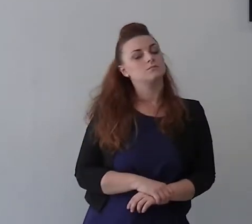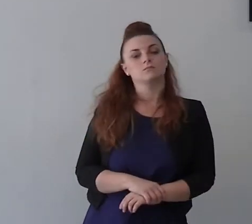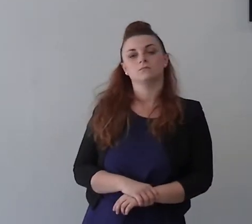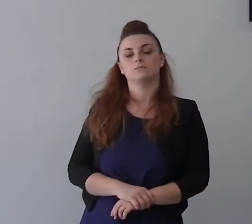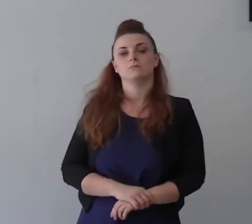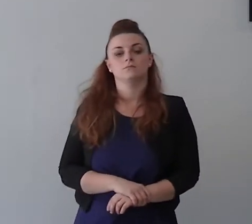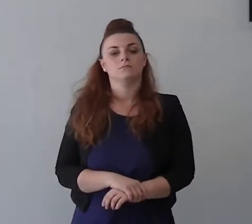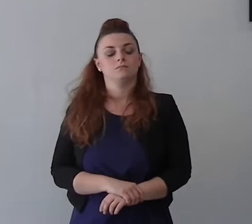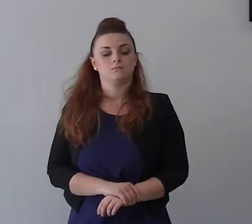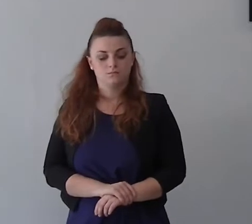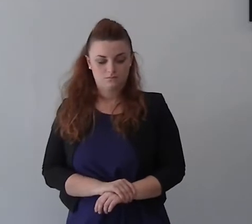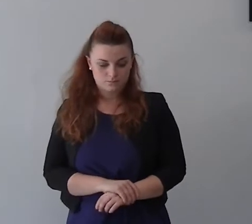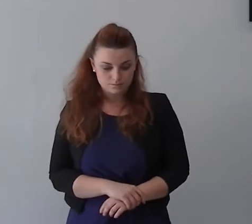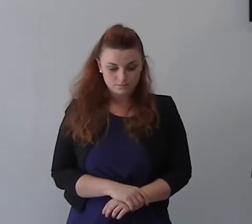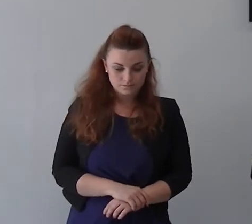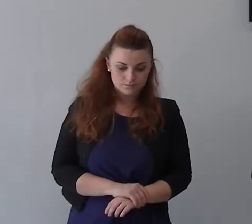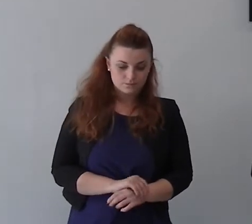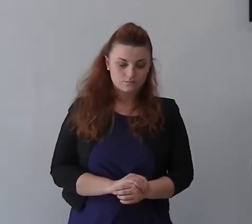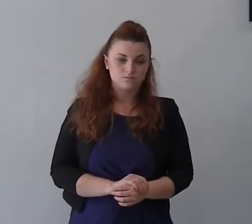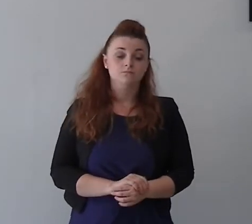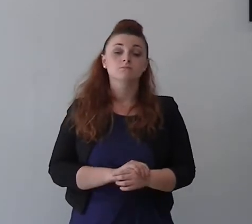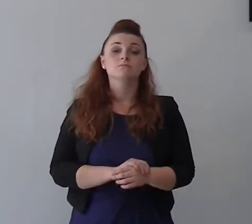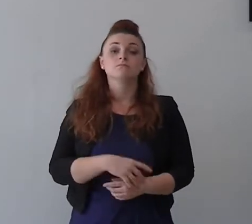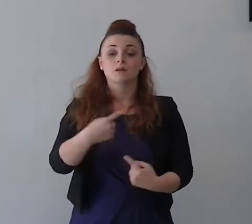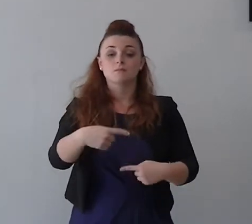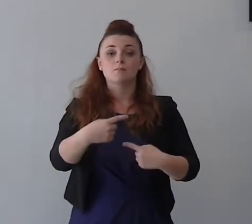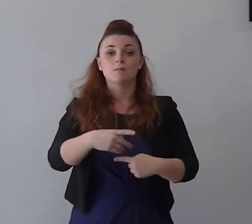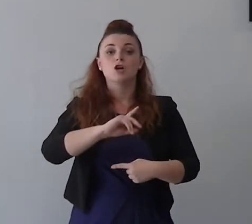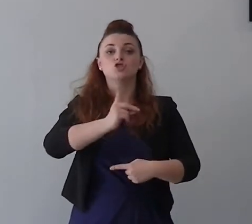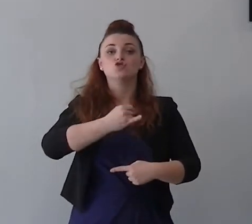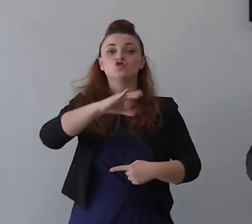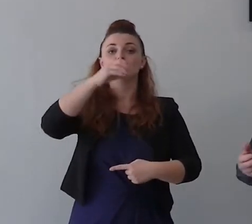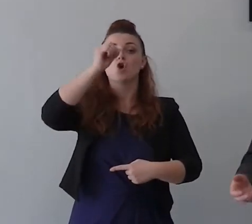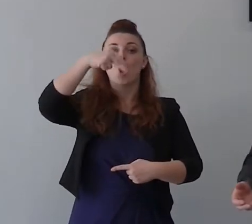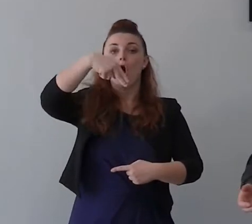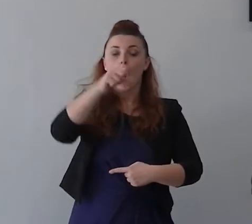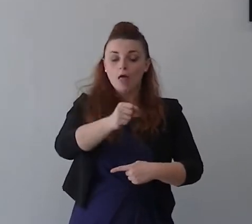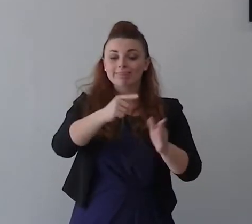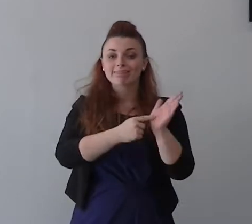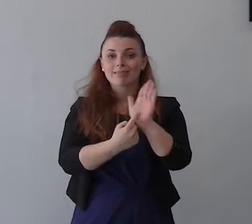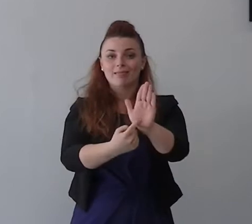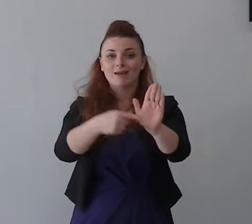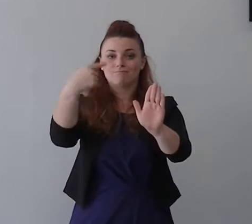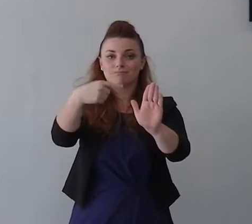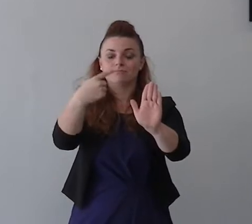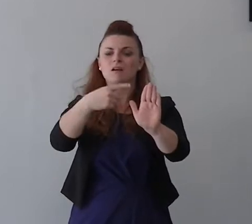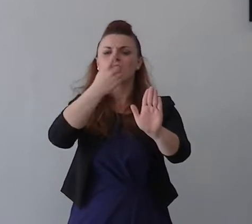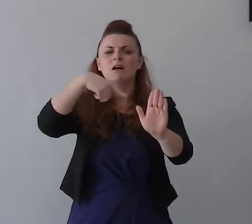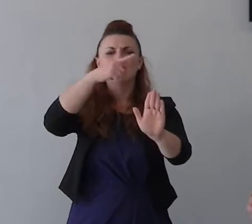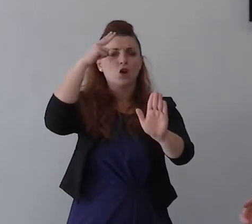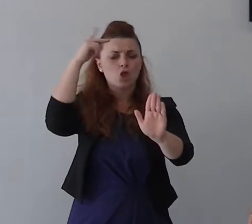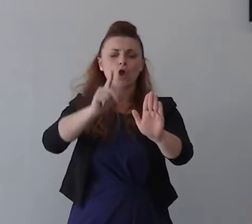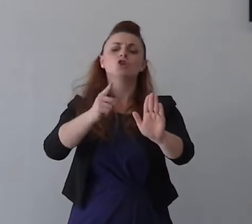terra 3 giorni e 3 notti. Il segno di Giona. Per chi non conosce la storia, Giona era un